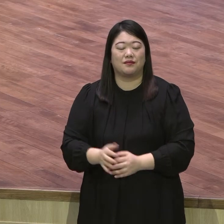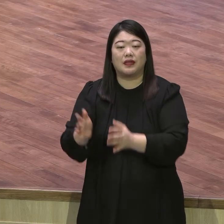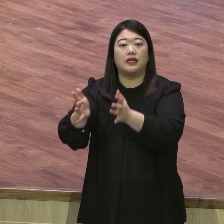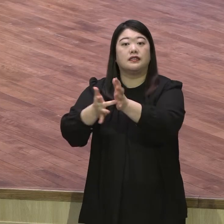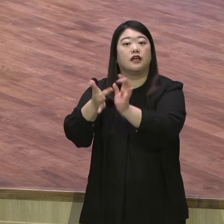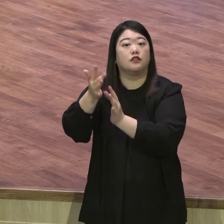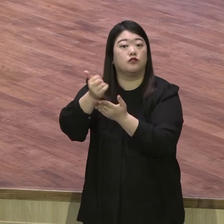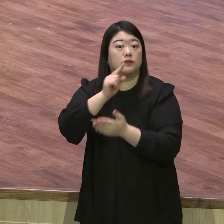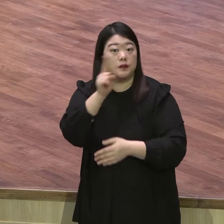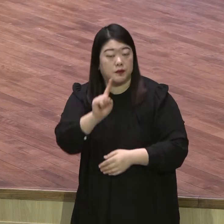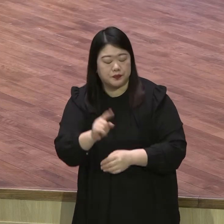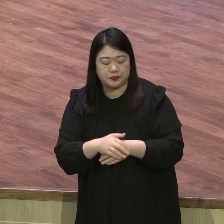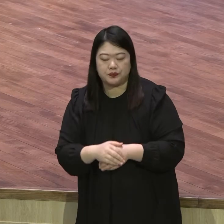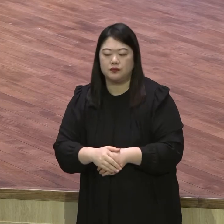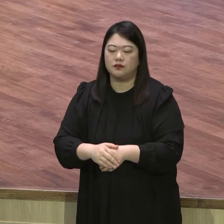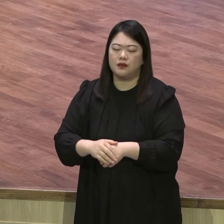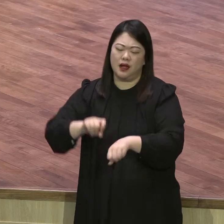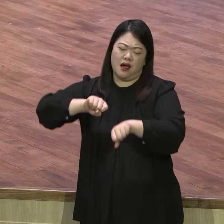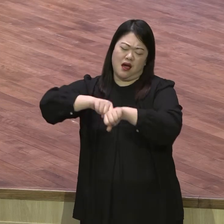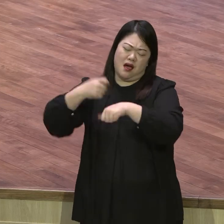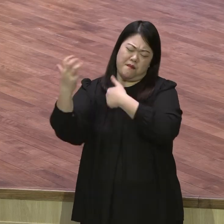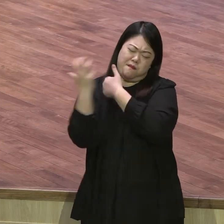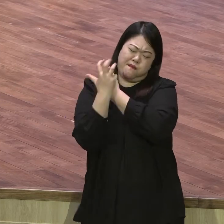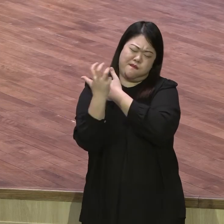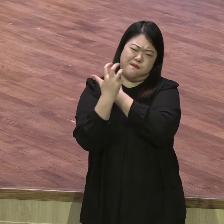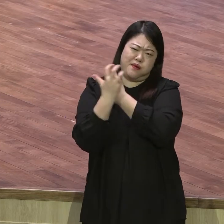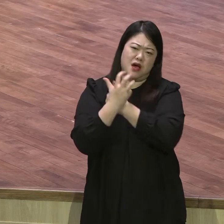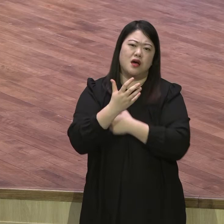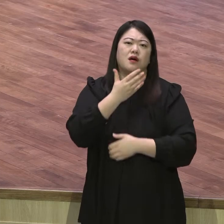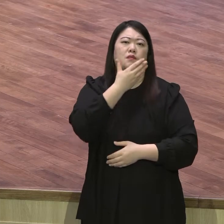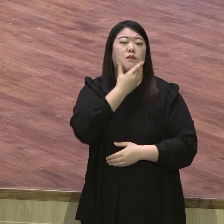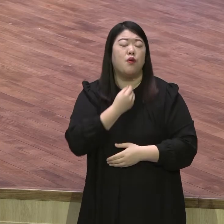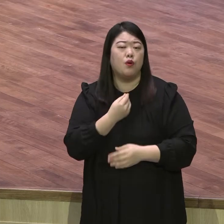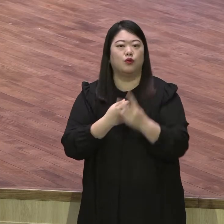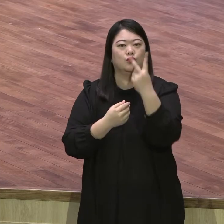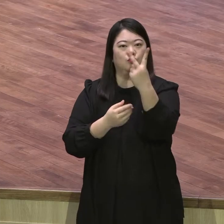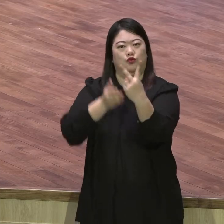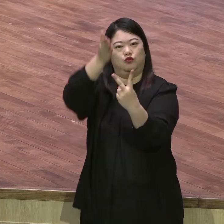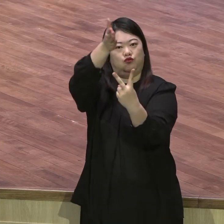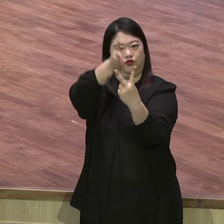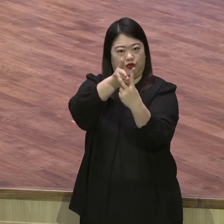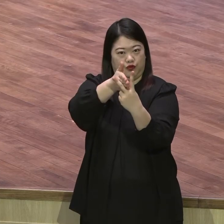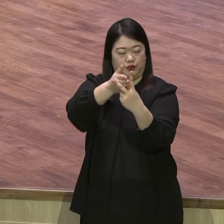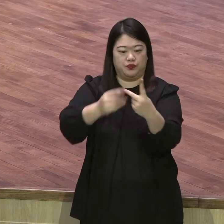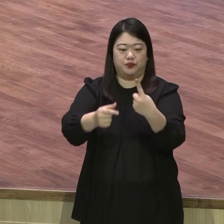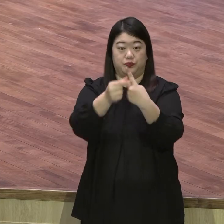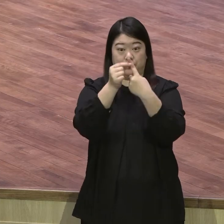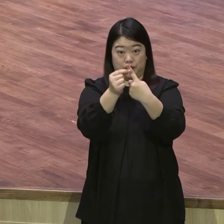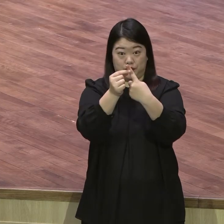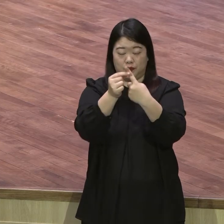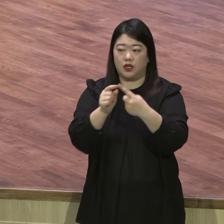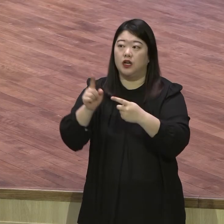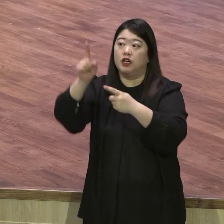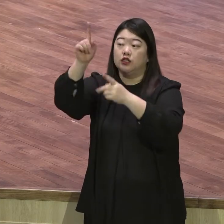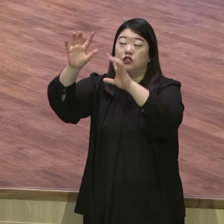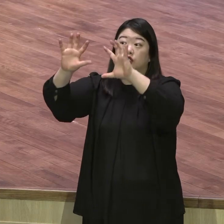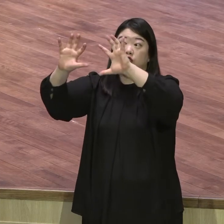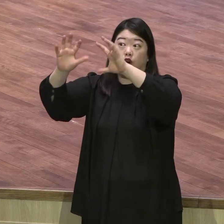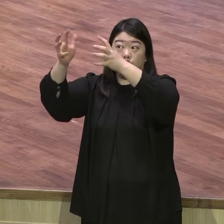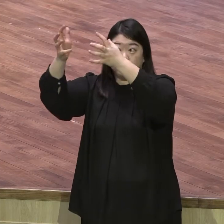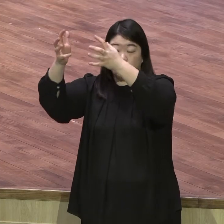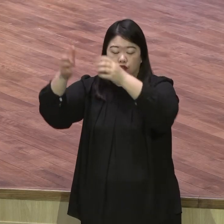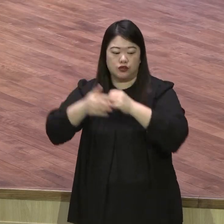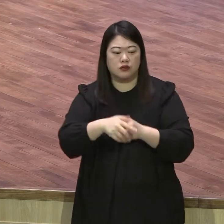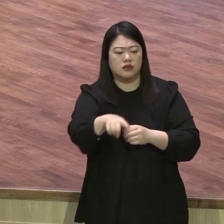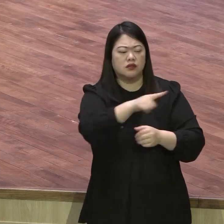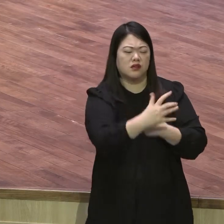자에게 주어지는 축복을 두 가지로 말씀하고 있습니다. 10절에 보면 천국이 박해를 받는 자들의